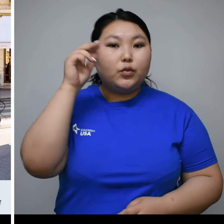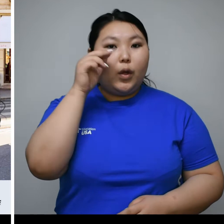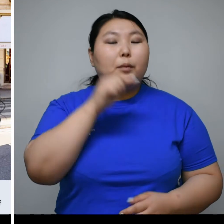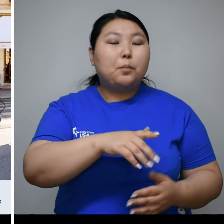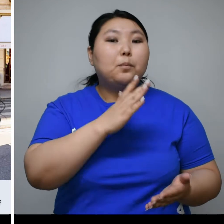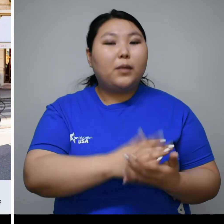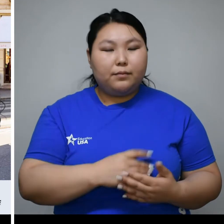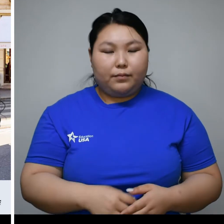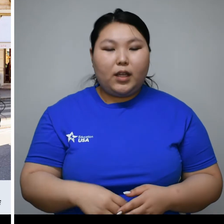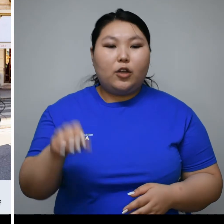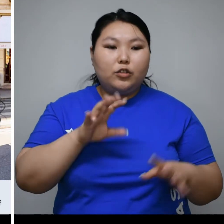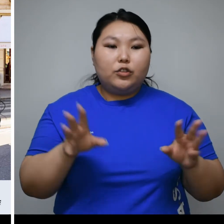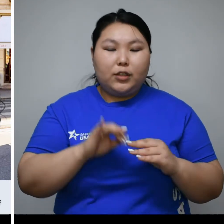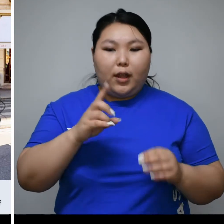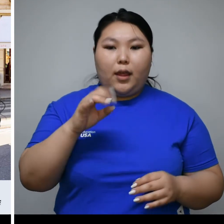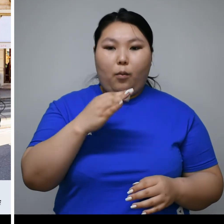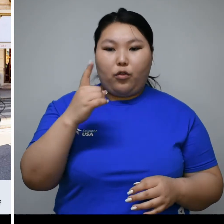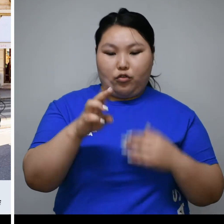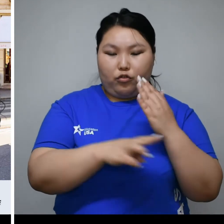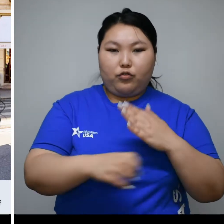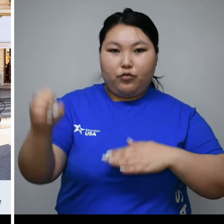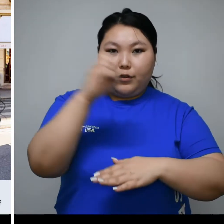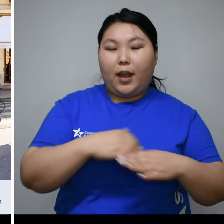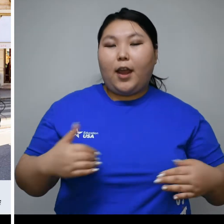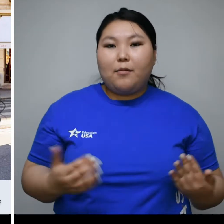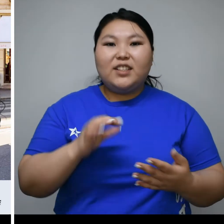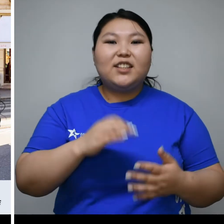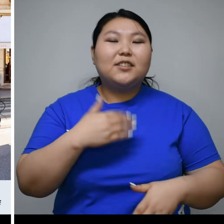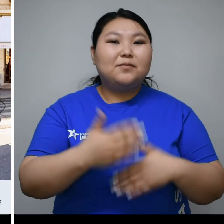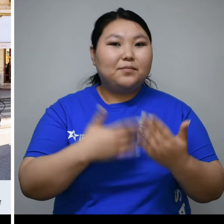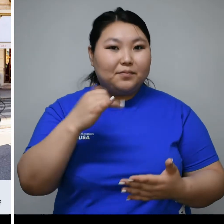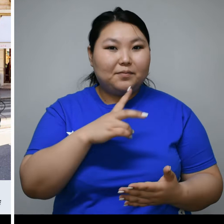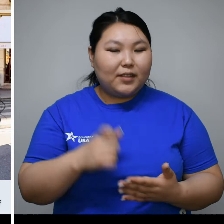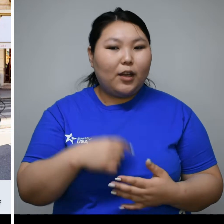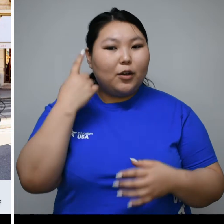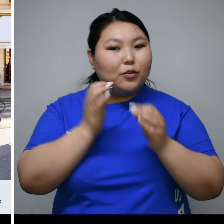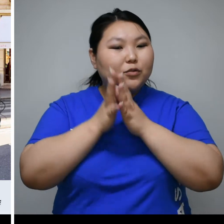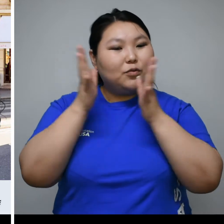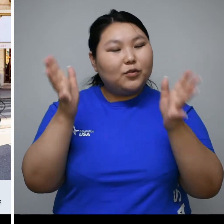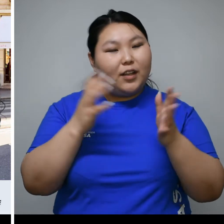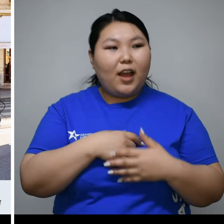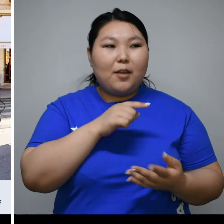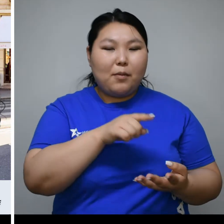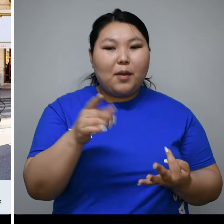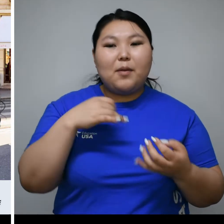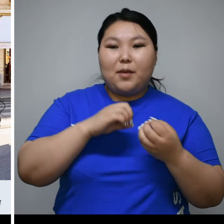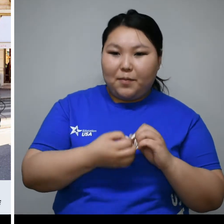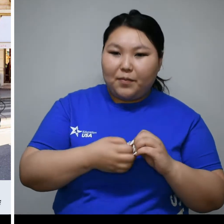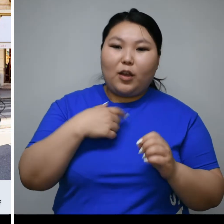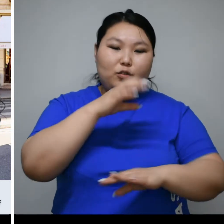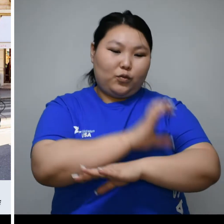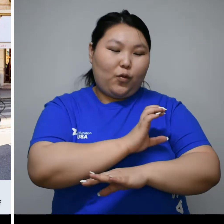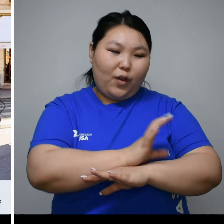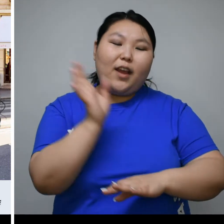сурж хахад ер нь яг намууны нэг өдрийн амьдрал ер нь яаж өрнөдөг байсан бэ? Яг ингээд төслөө тэлээ. За өглөө ингээд тэгдэг